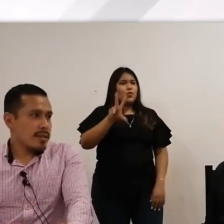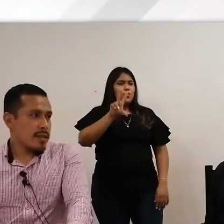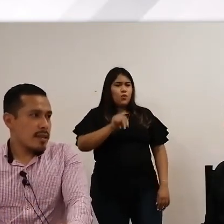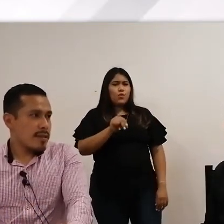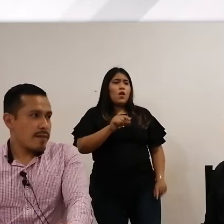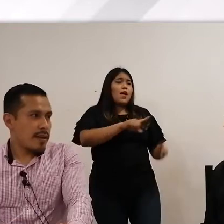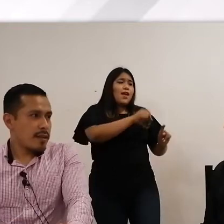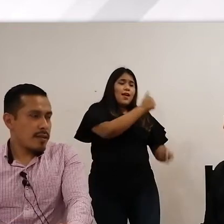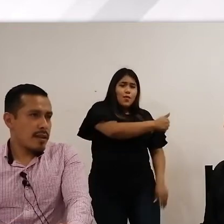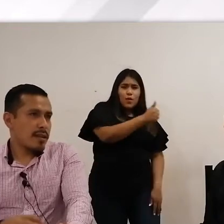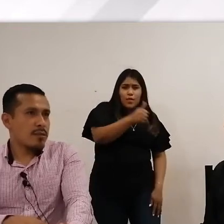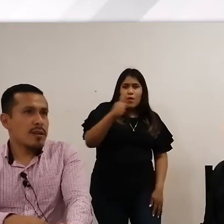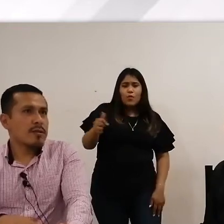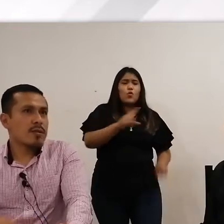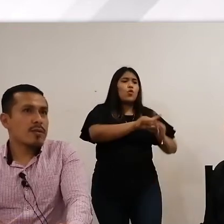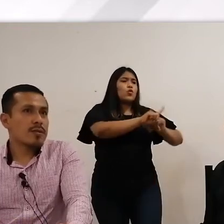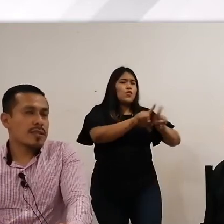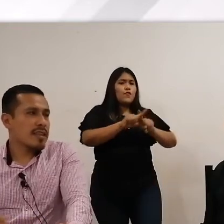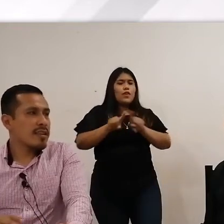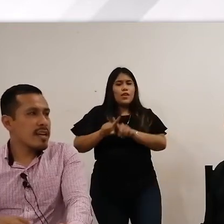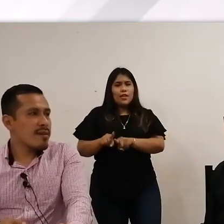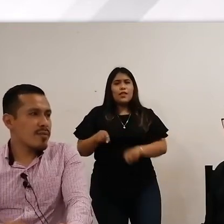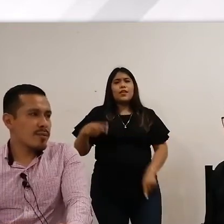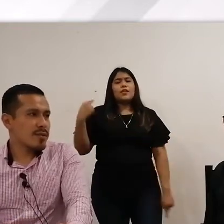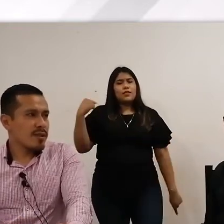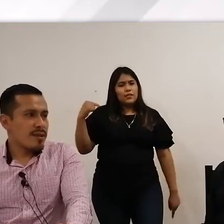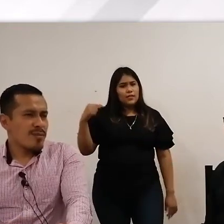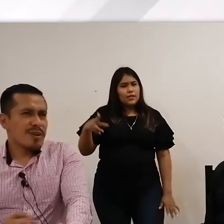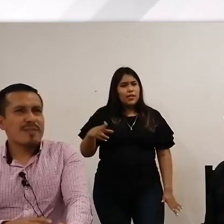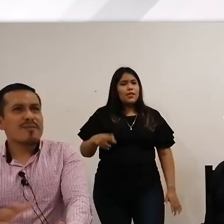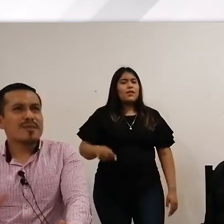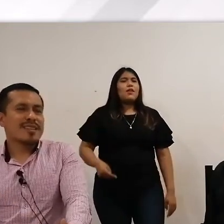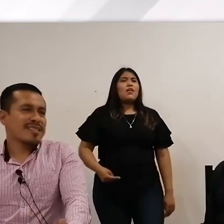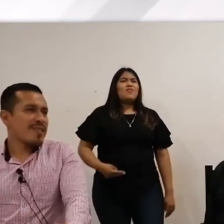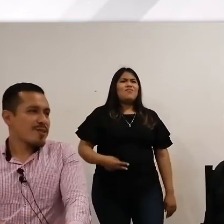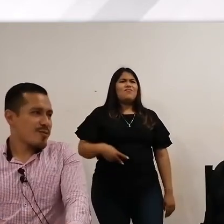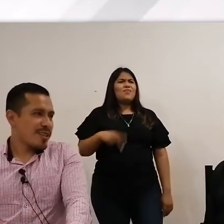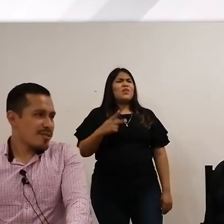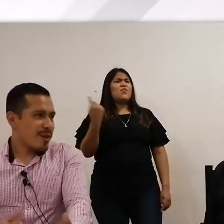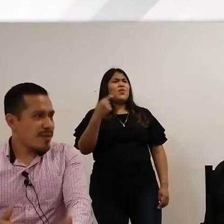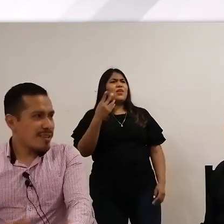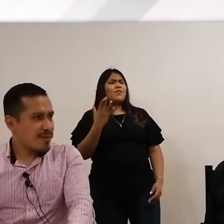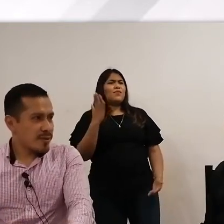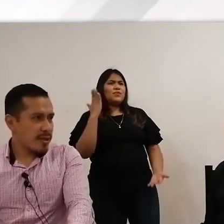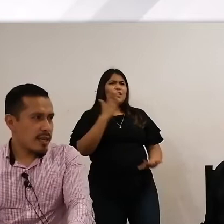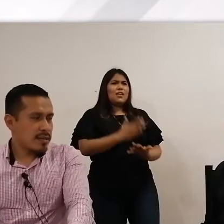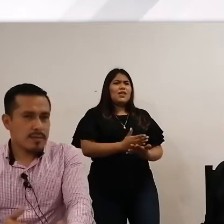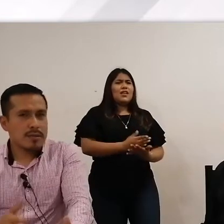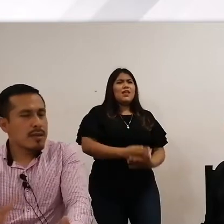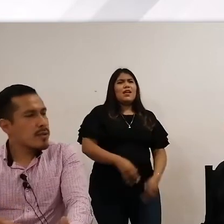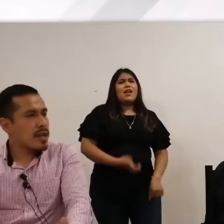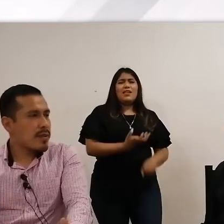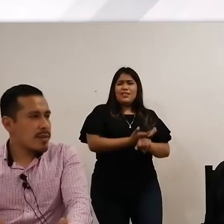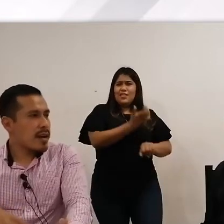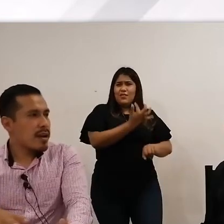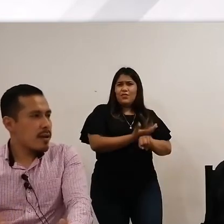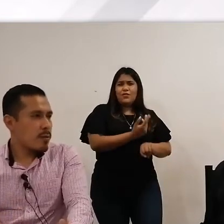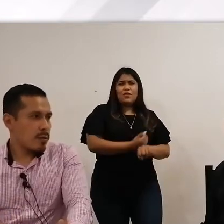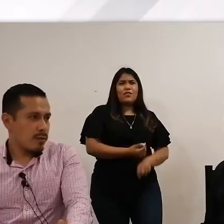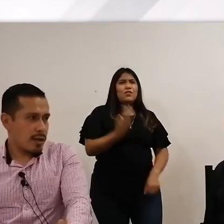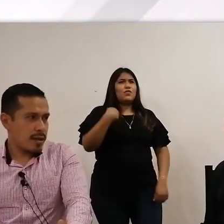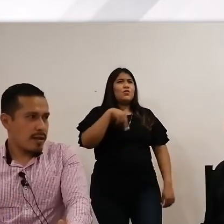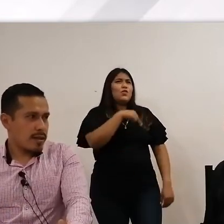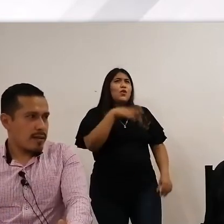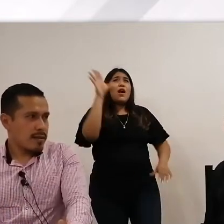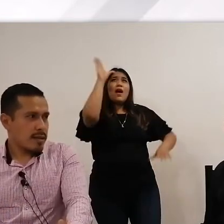una necesidad diferente, en donde nosotros tendríamos. ¿Por qué vamos a Estados Unidos y aprendemos inglés? Nos tenemos que adaptar a